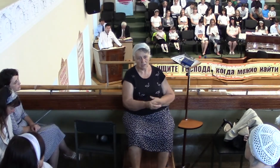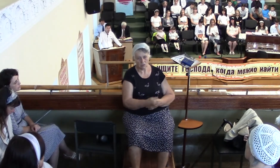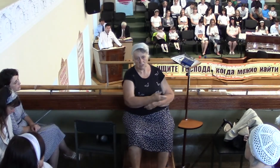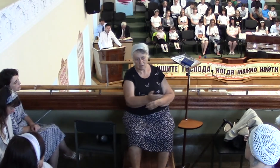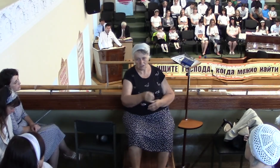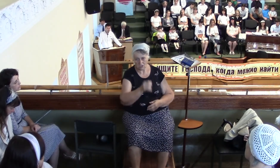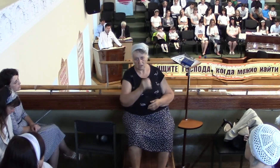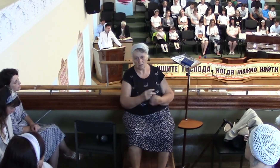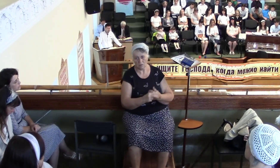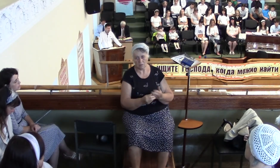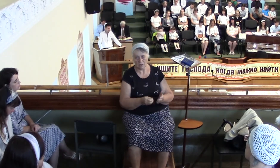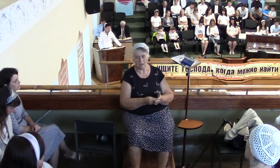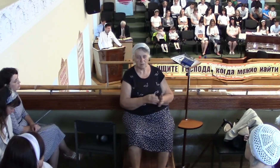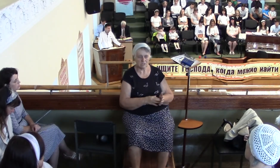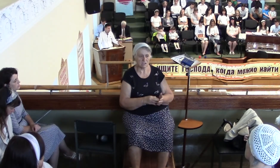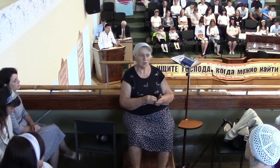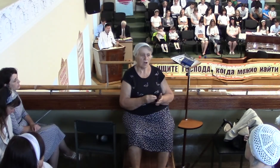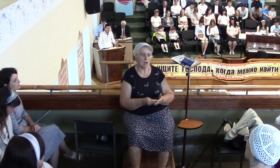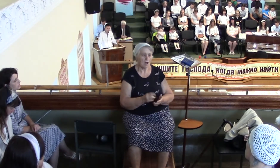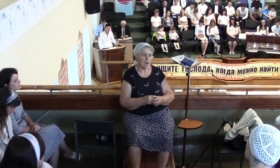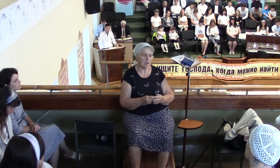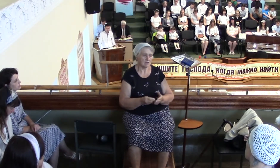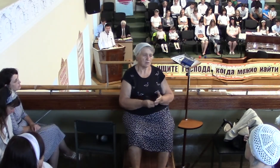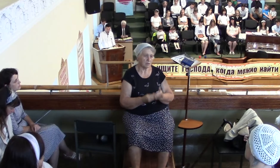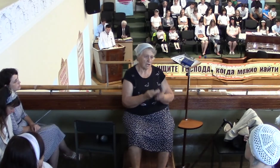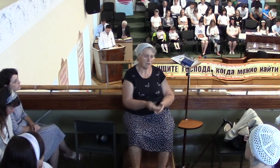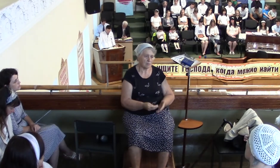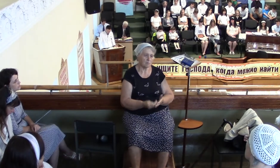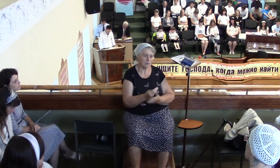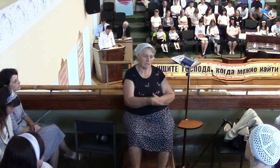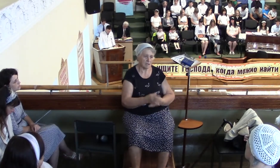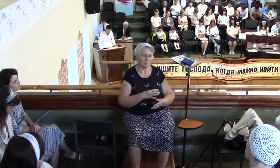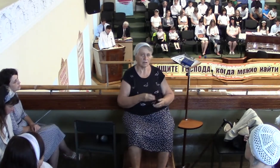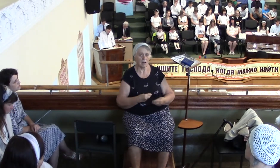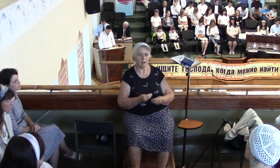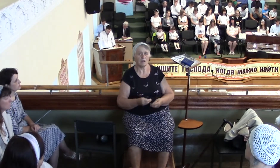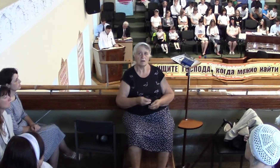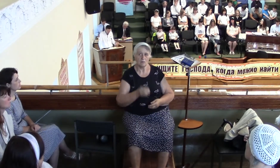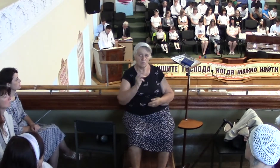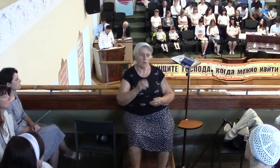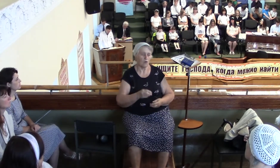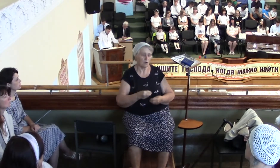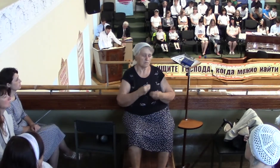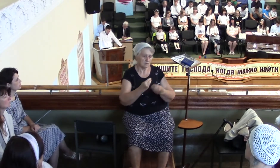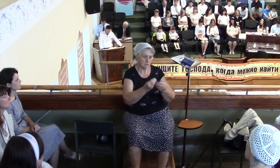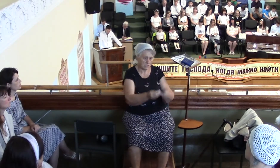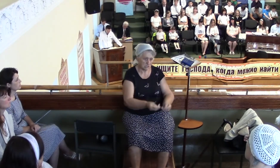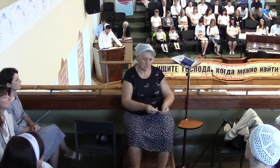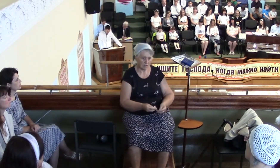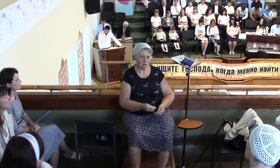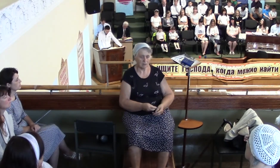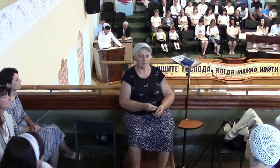Более того, Библия открывает, что эта плата была внесена Богу. Хотя мы проданы были греху, но плата была